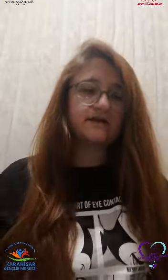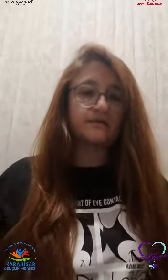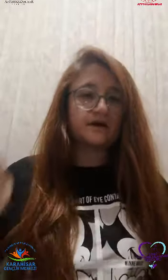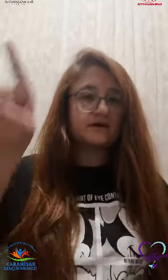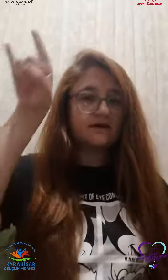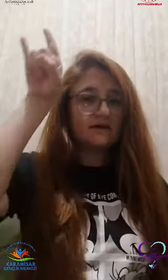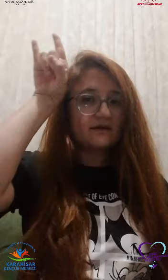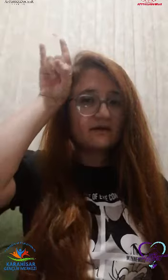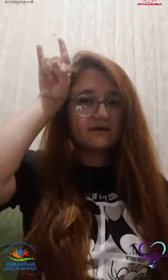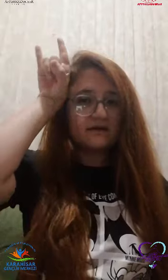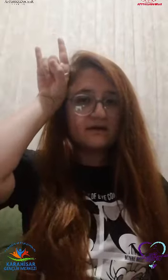Kıskanmak.